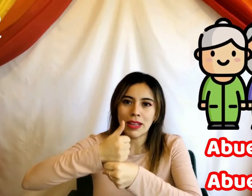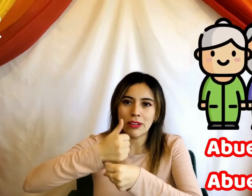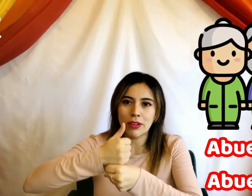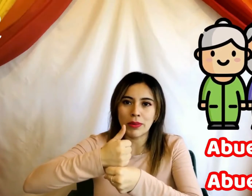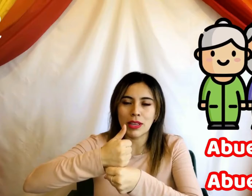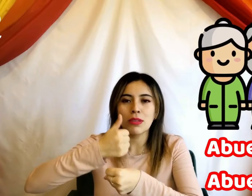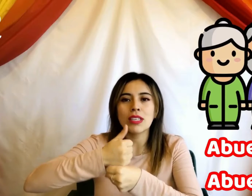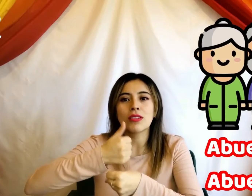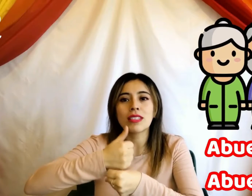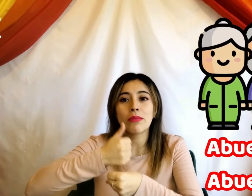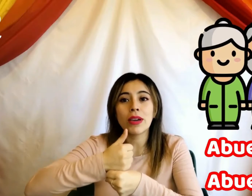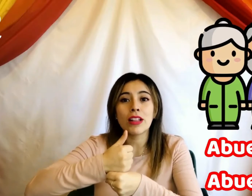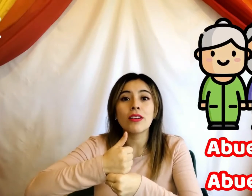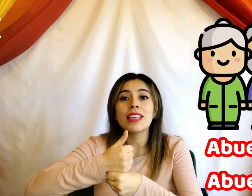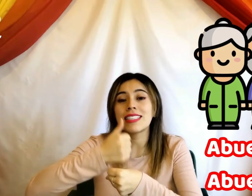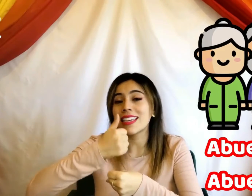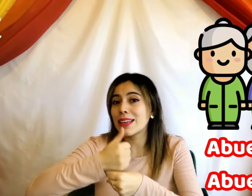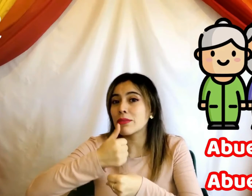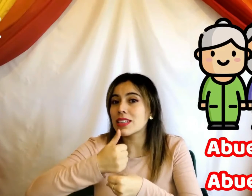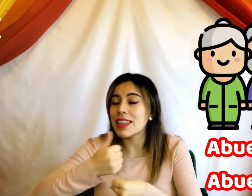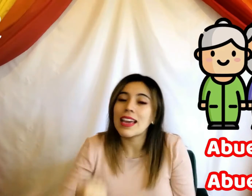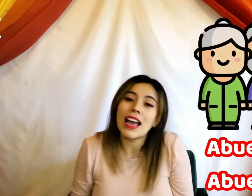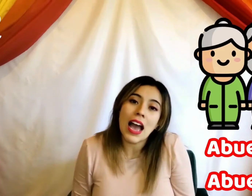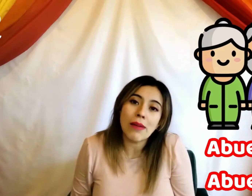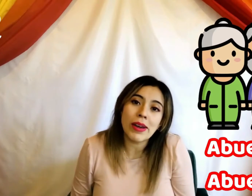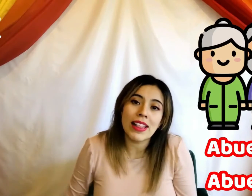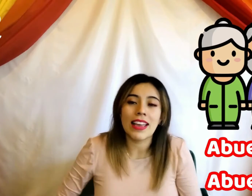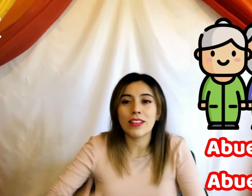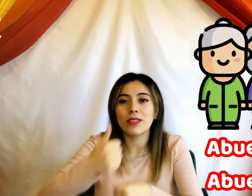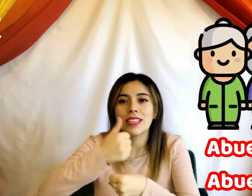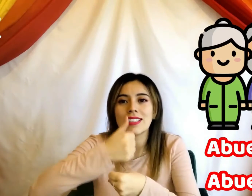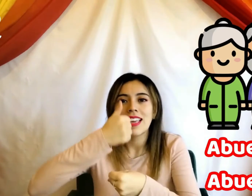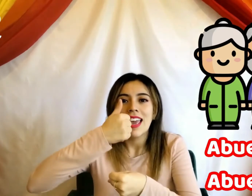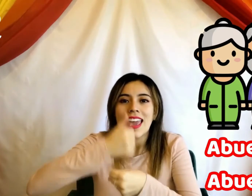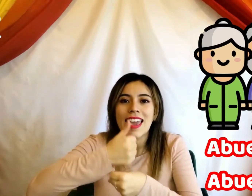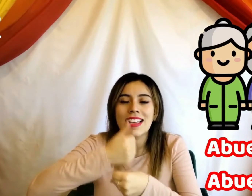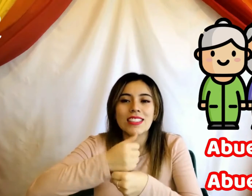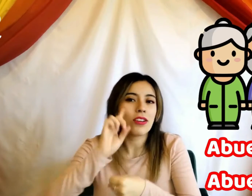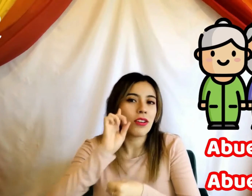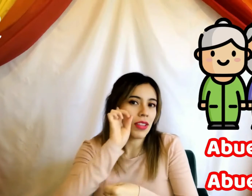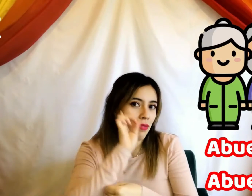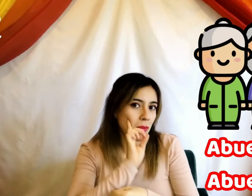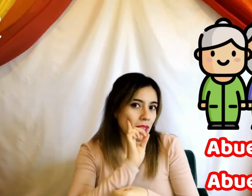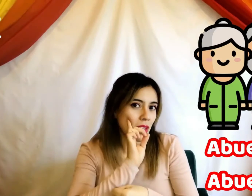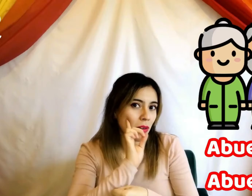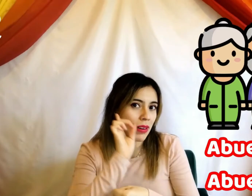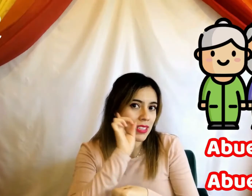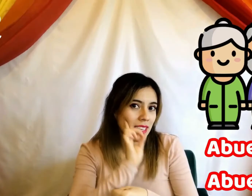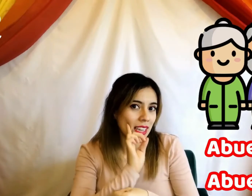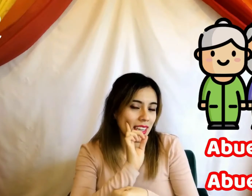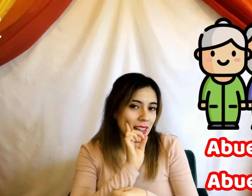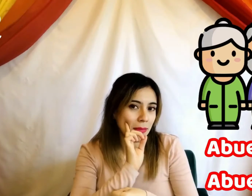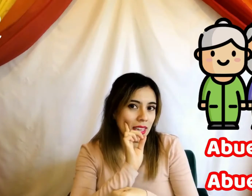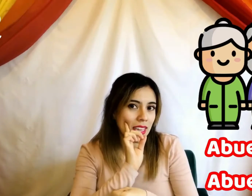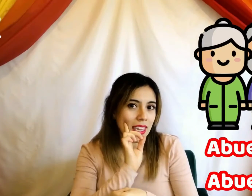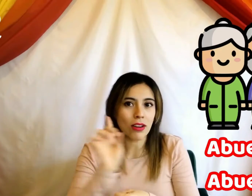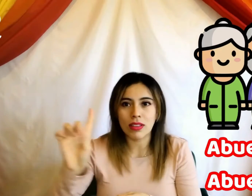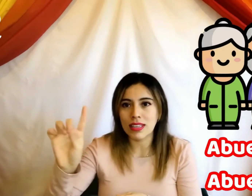lo ponemos, esto es abuelo. Y si queremos que diga abuela, entonces es con el femenino. Acuérdense que aquí en la mejilla, con este